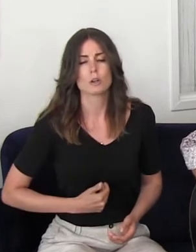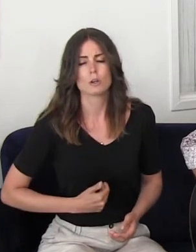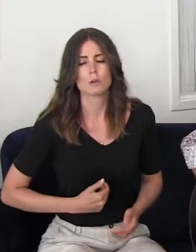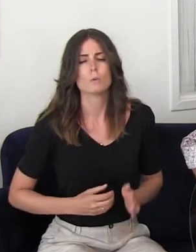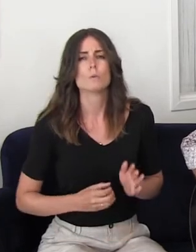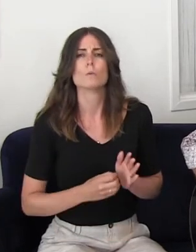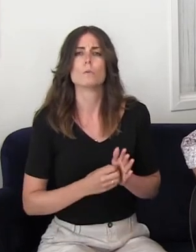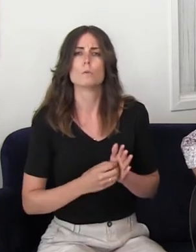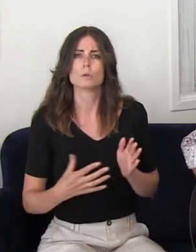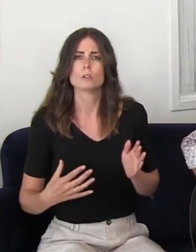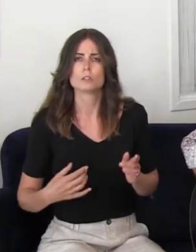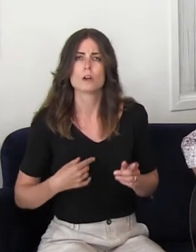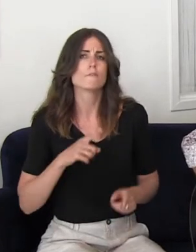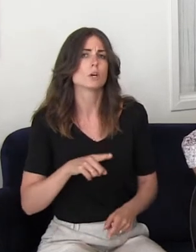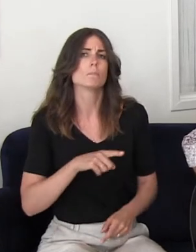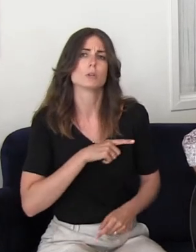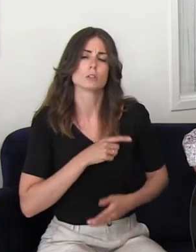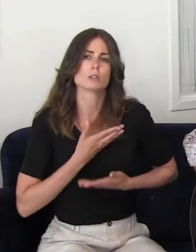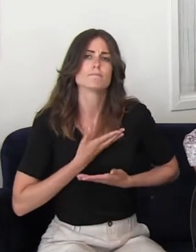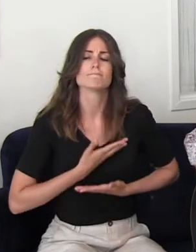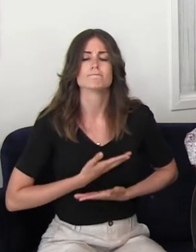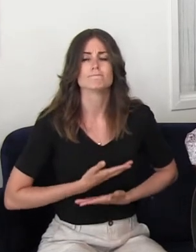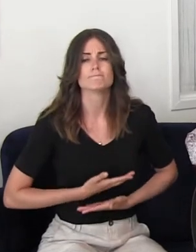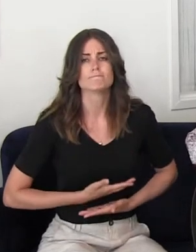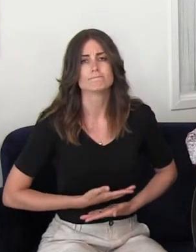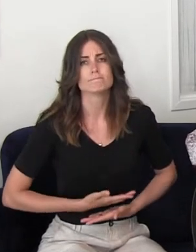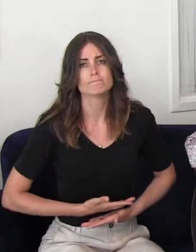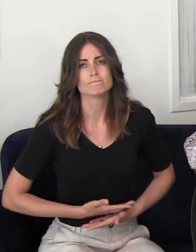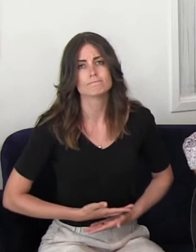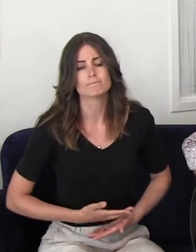av en överdos melankoli.